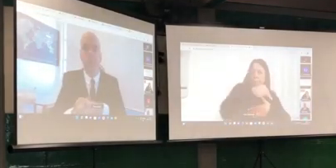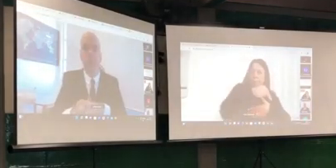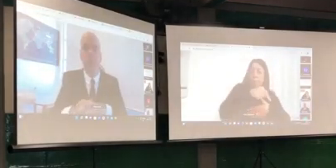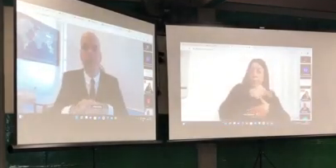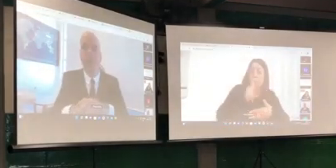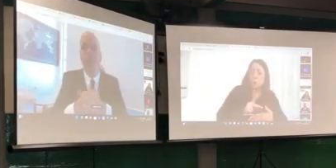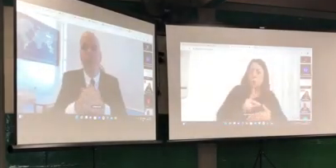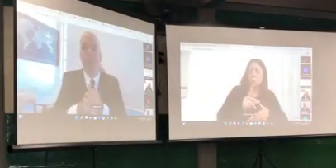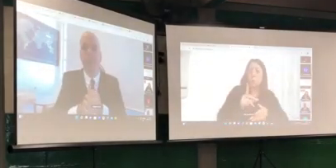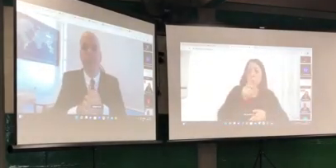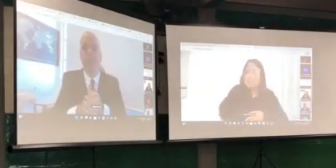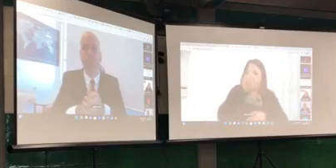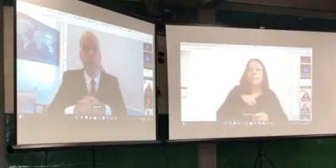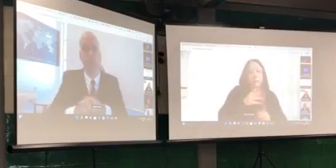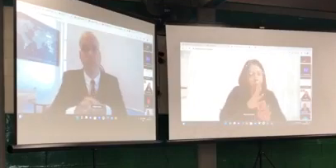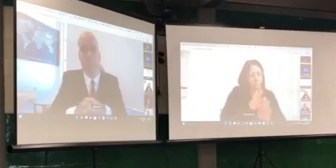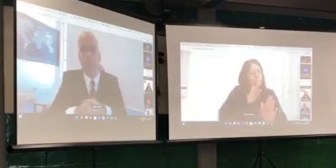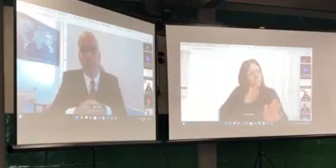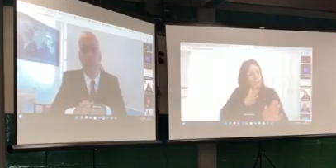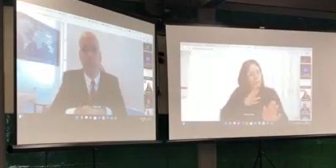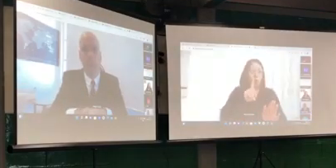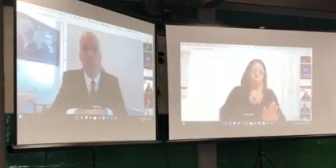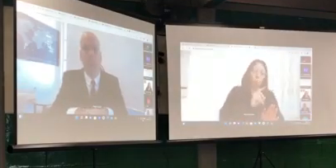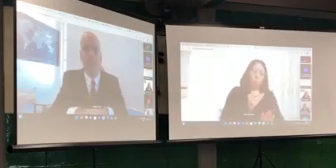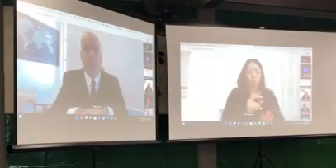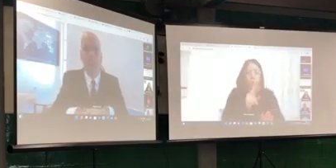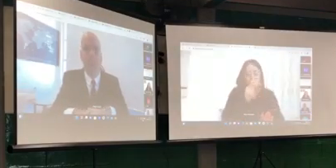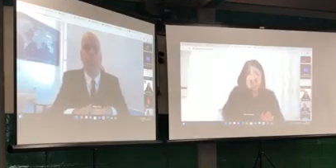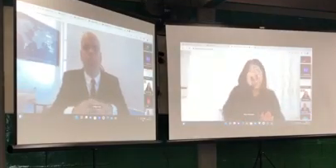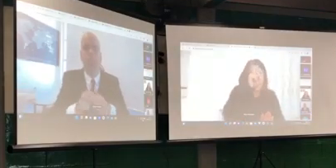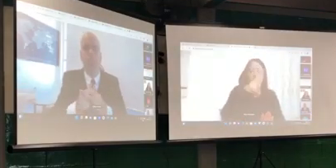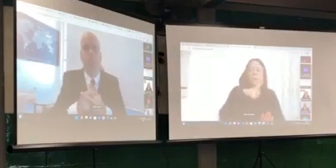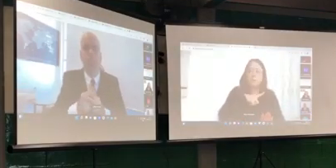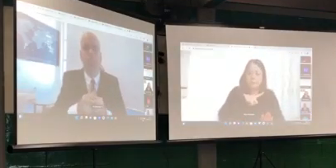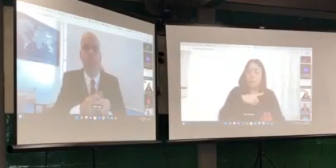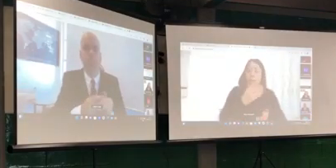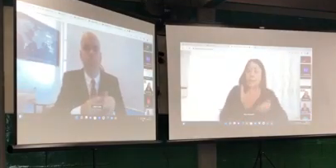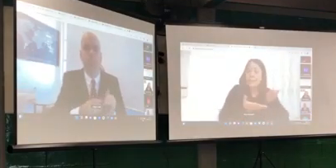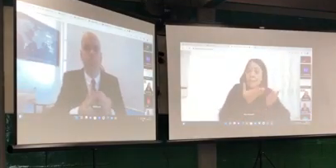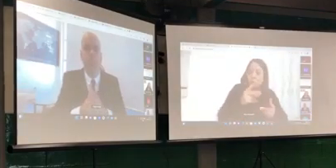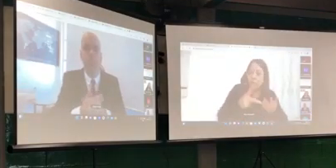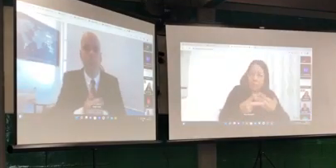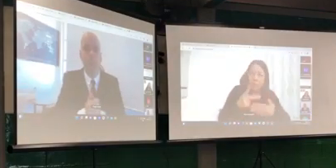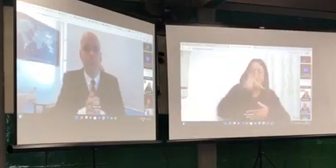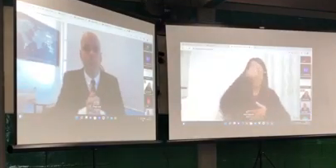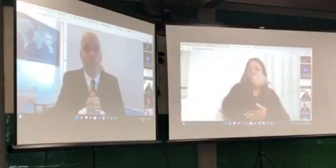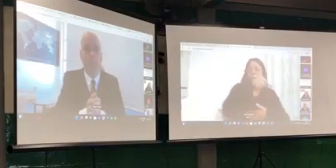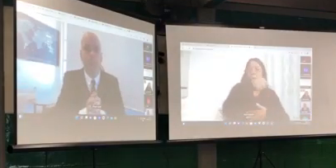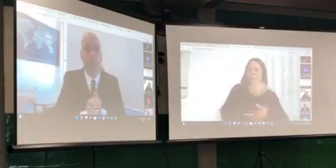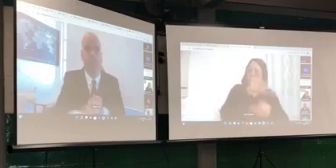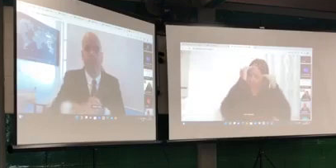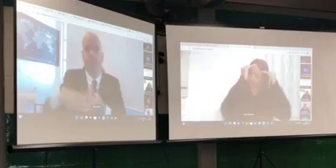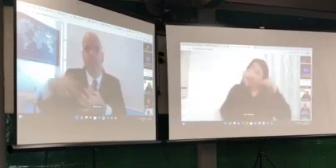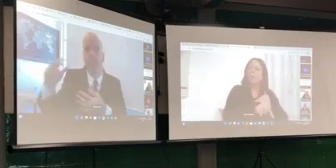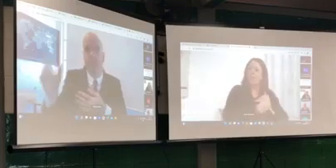vão enfrentar filas ou vão no hospital, elas têm o atendimento prioritário, né, tem que respeitar, né, seja na fila